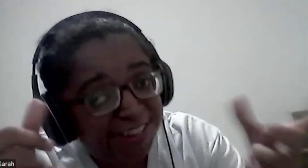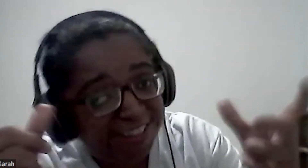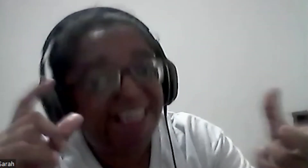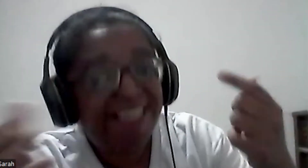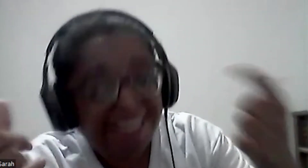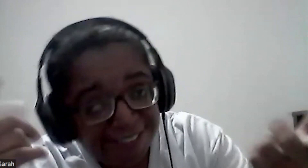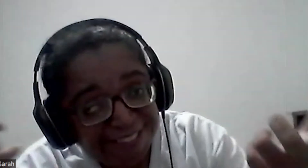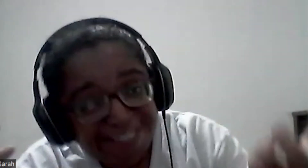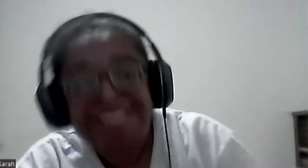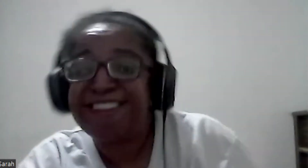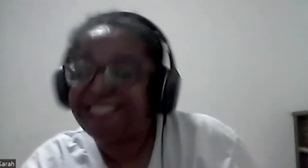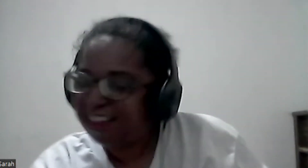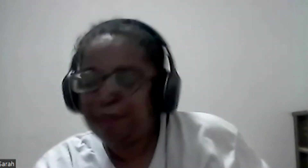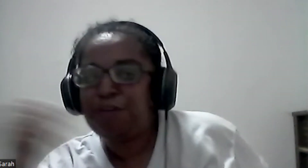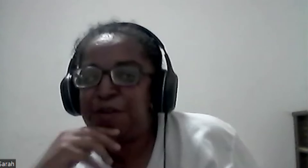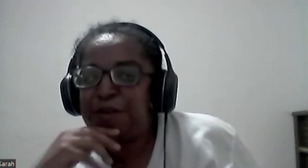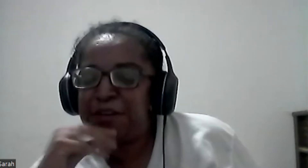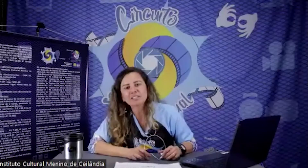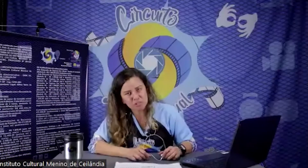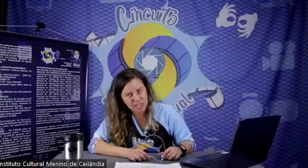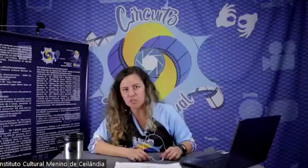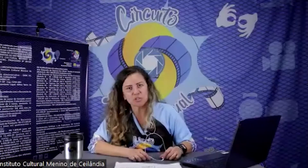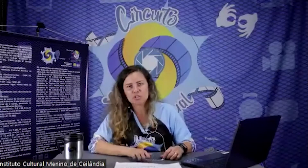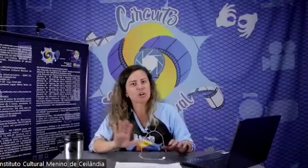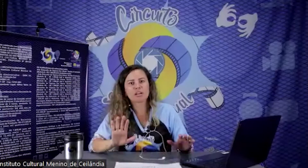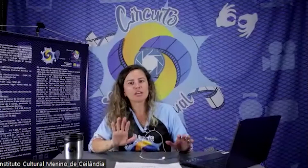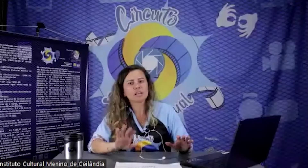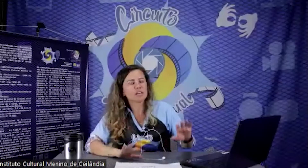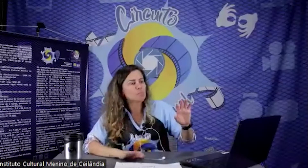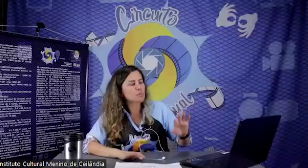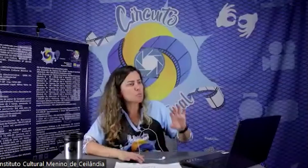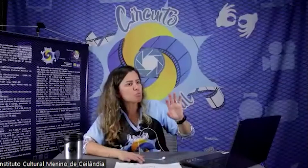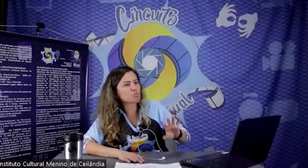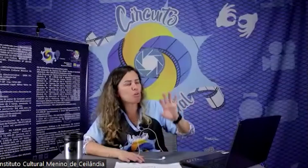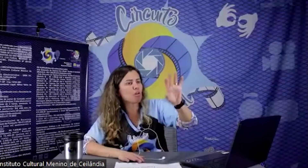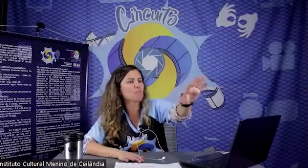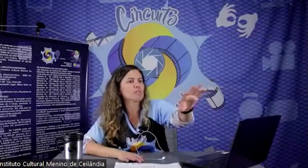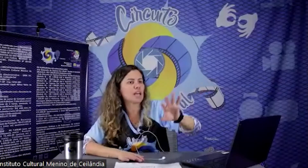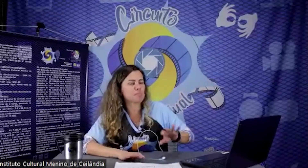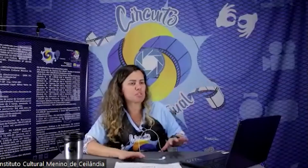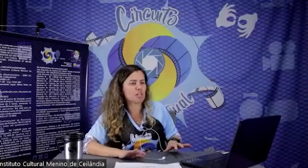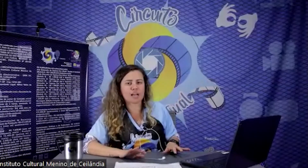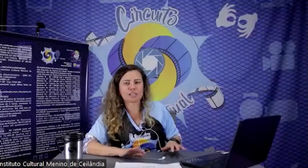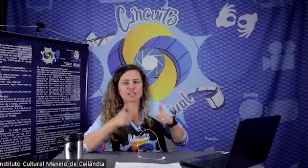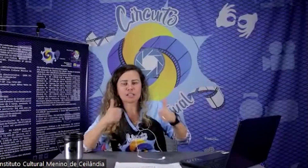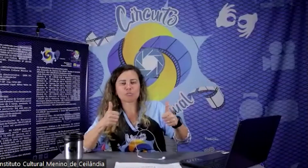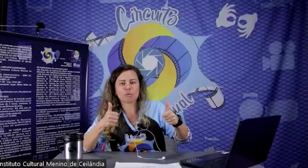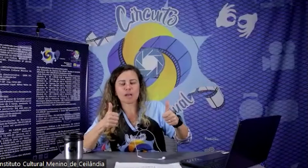né? É muita coisa. Seria tão fácil, né? Se fosse só para o surdo, coloca o intérprete lá, está tudo bem.